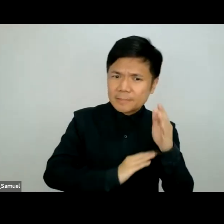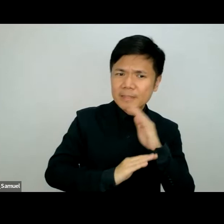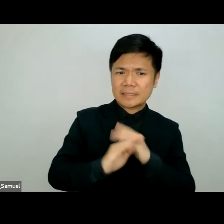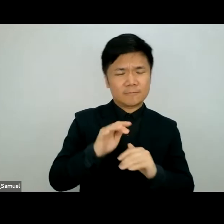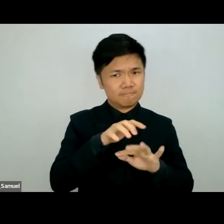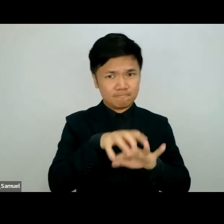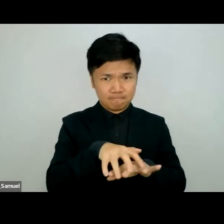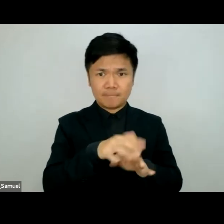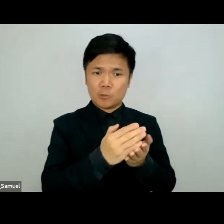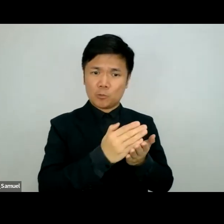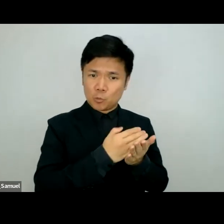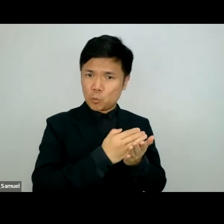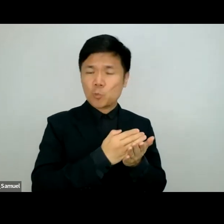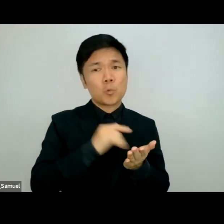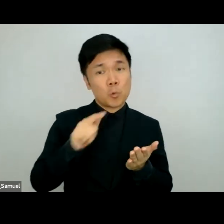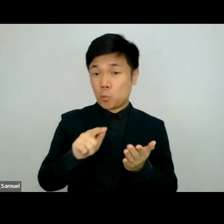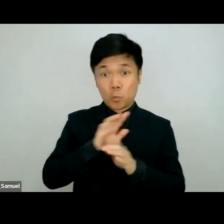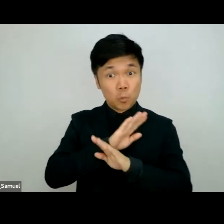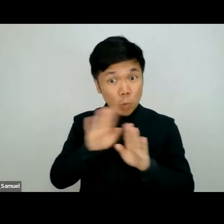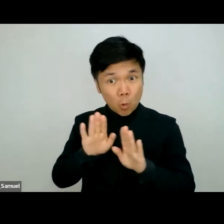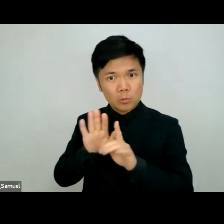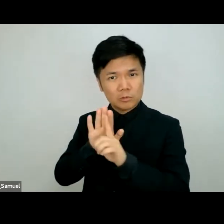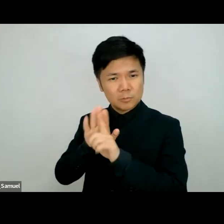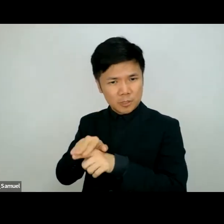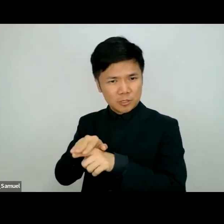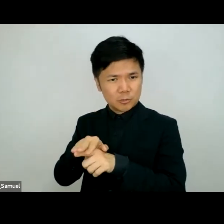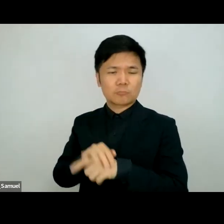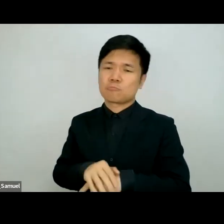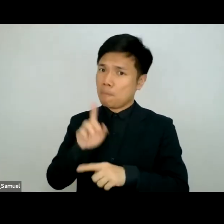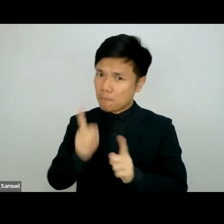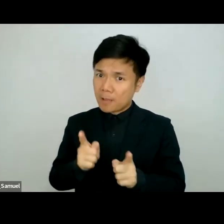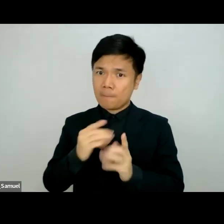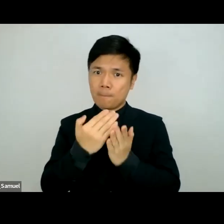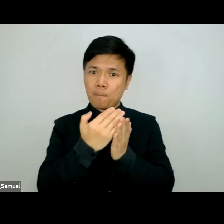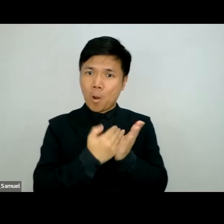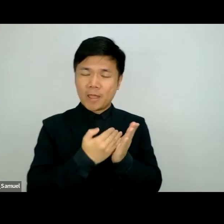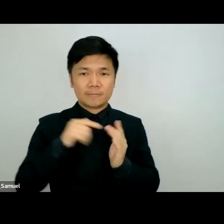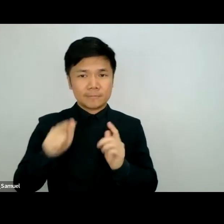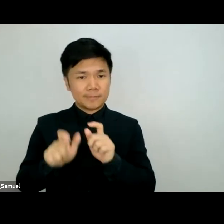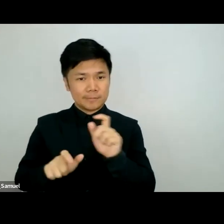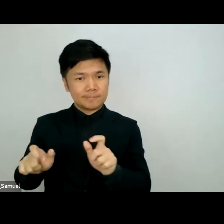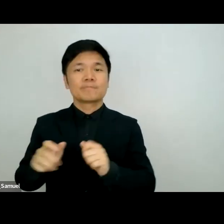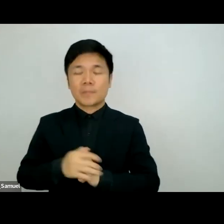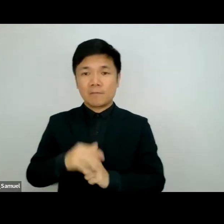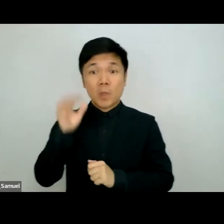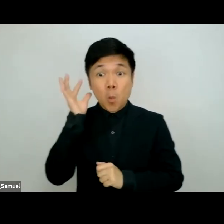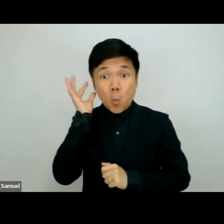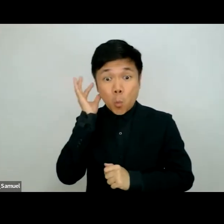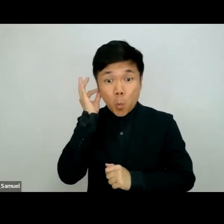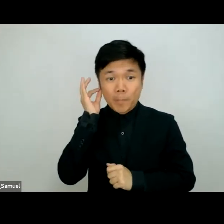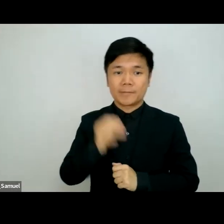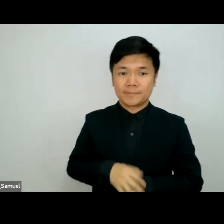La recommandation pour améliorer la situation des femmes autochtones handicapées